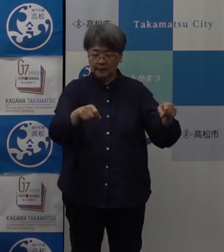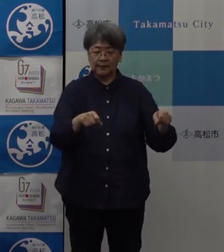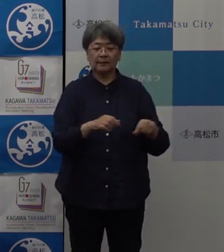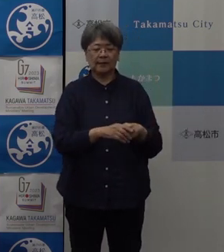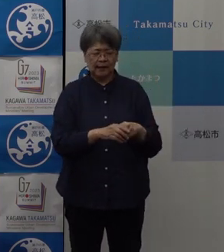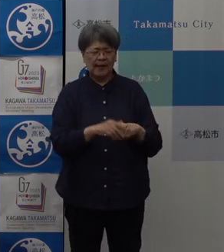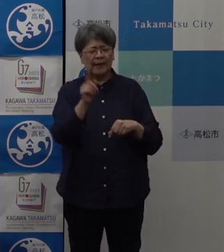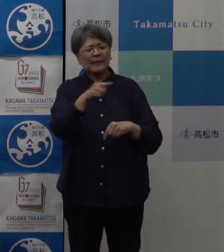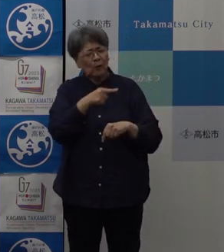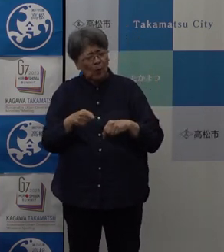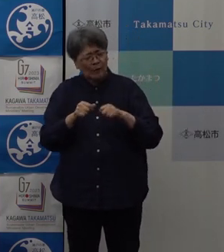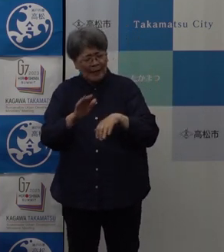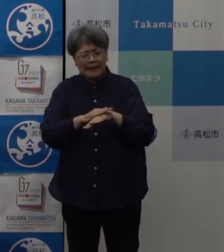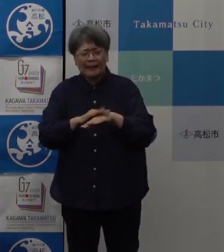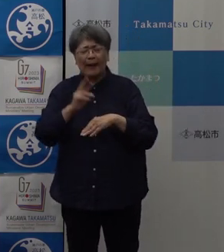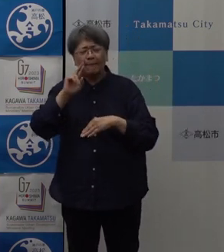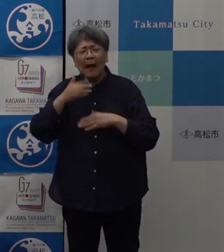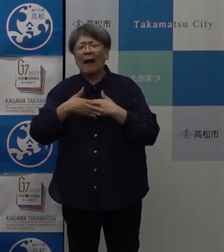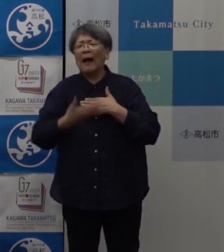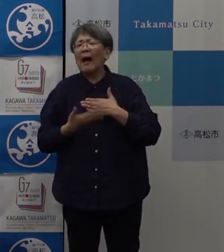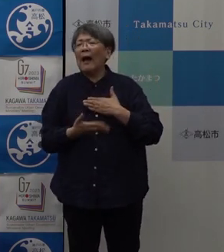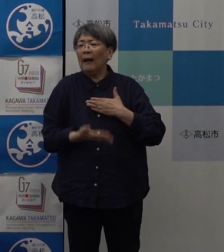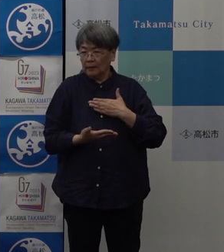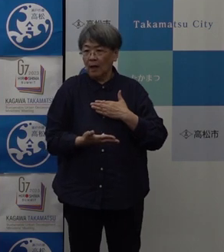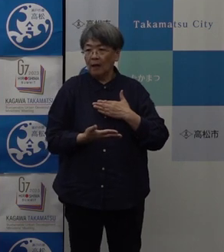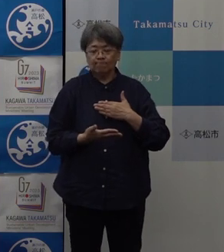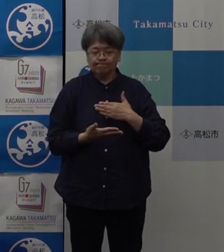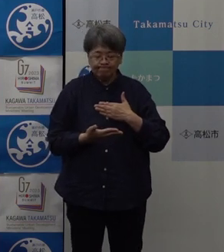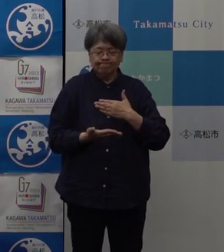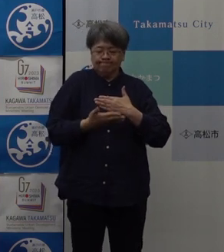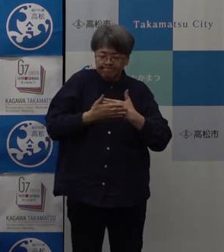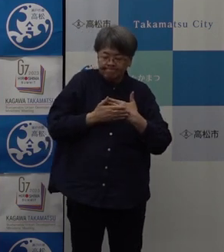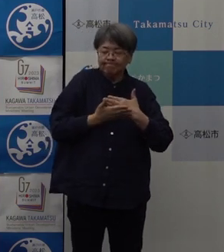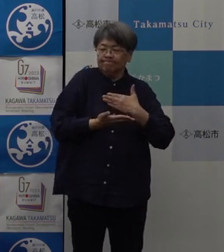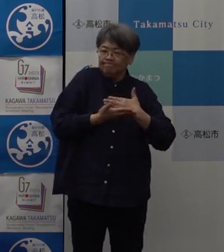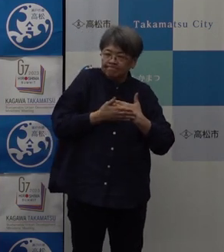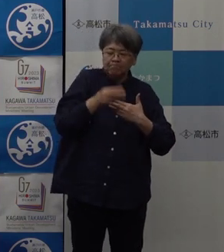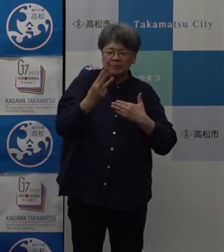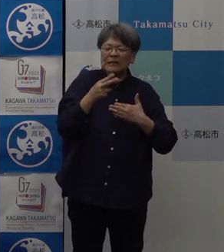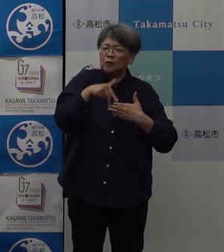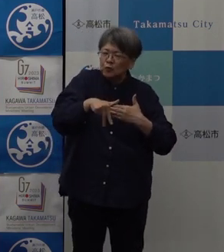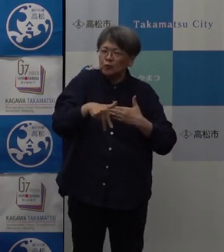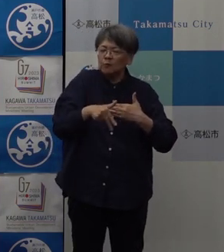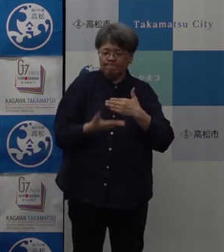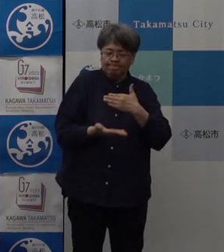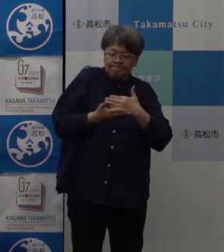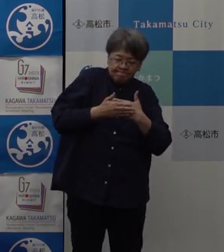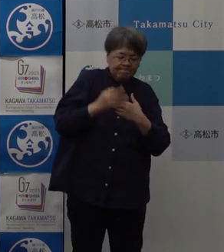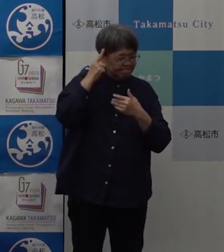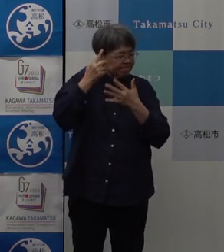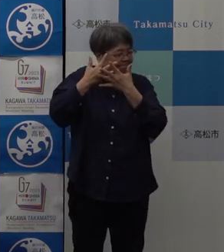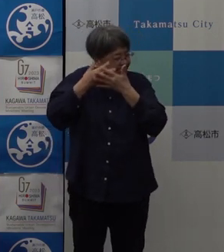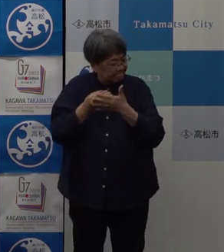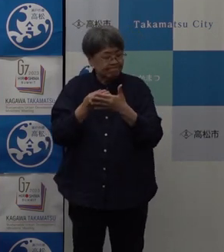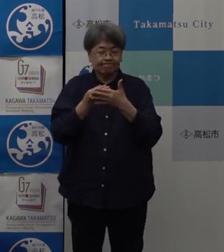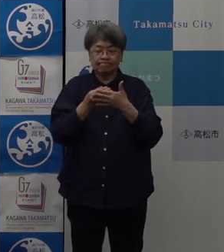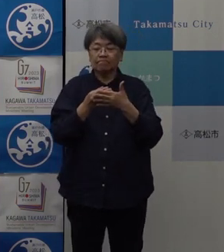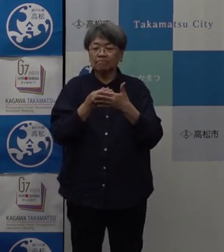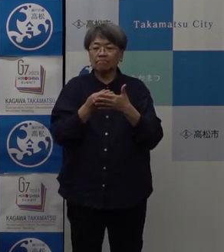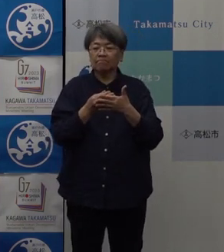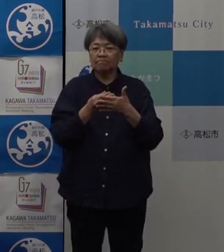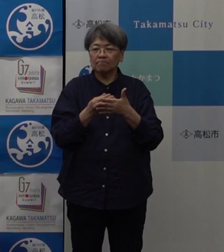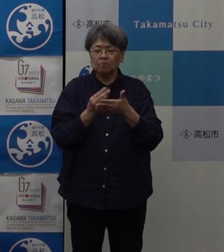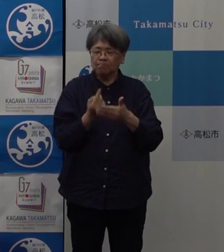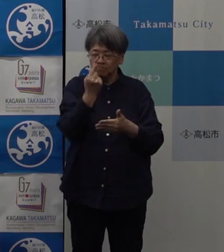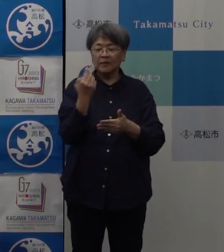人為的なミスということでございますので、そこは徹底していただいてこういうことが再発、しないように、